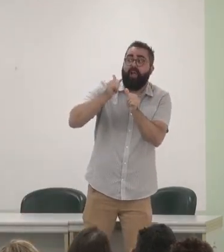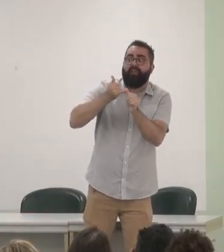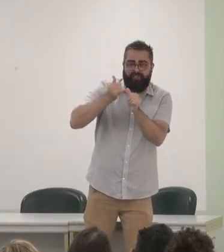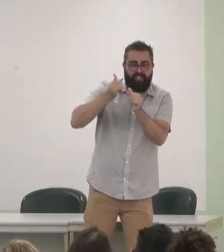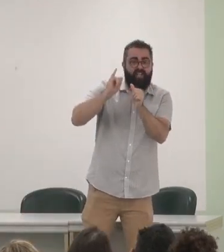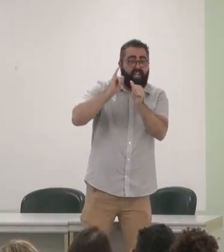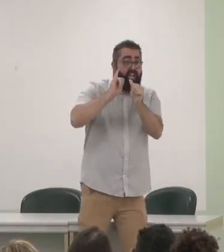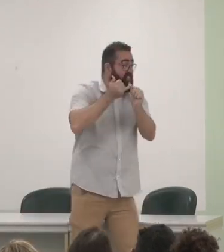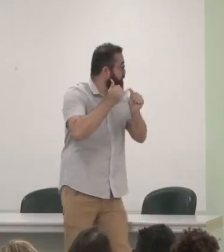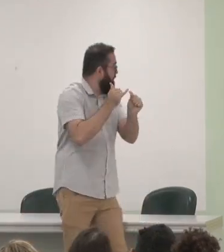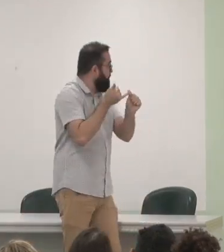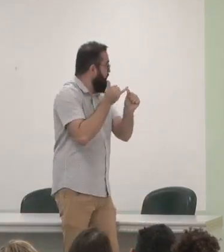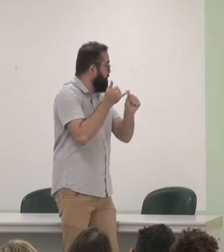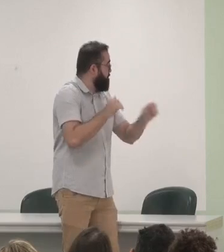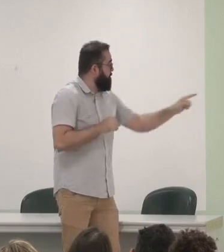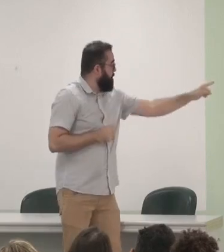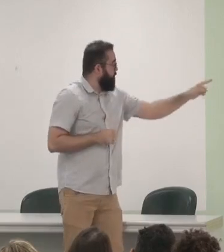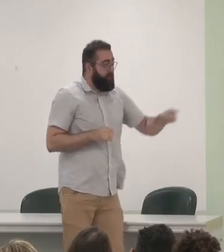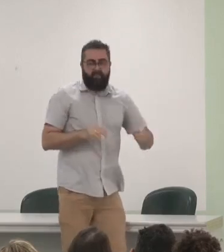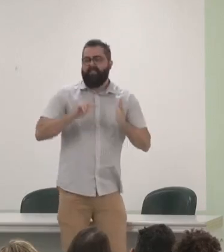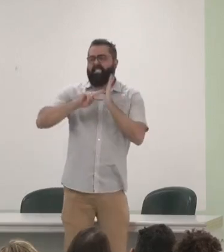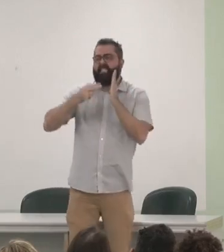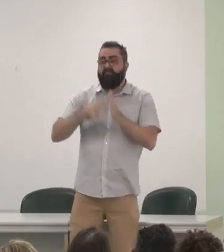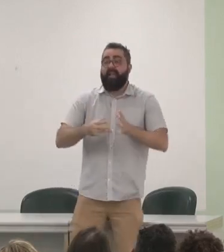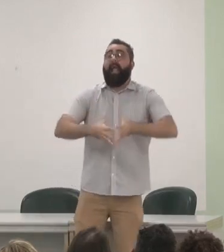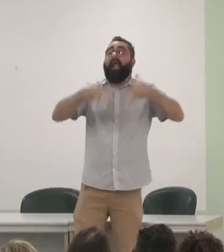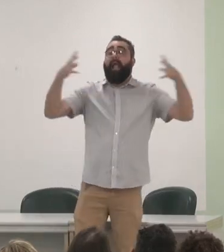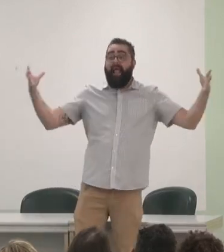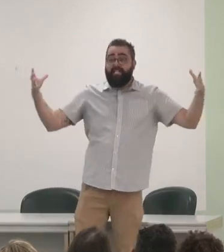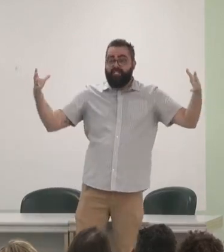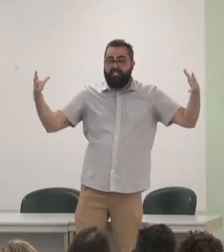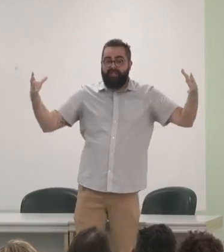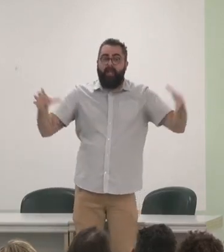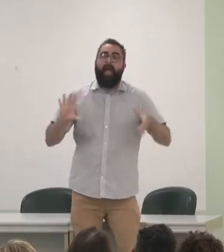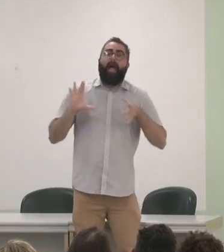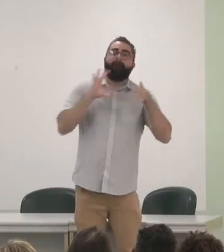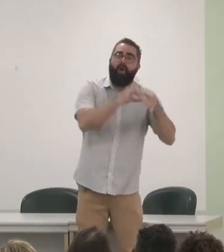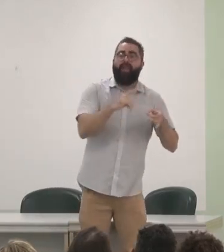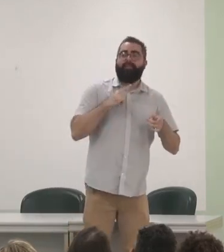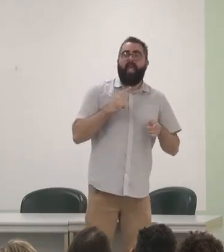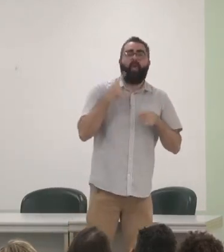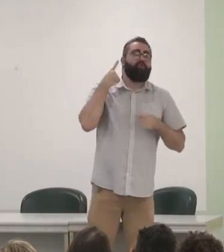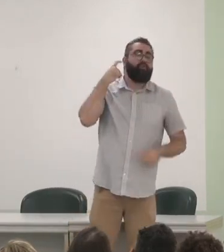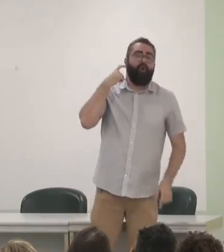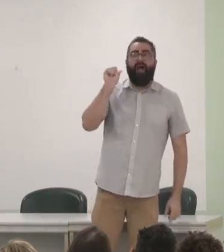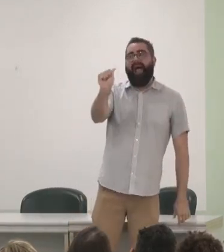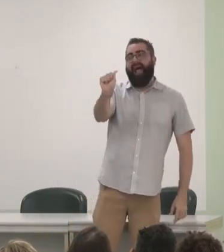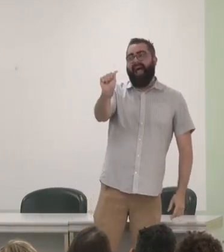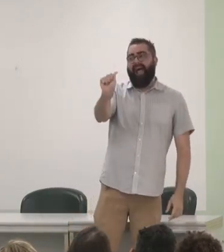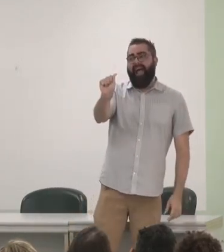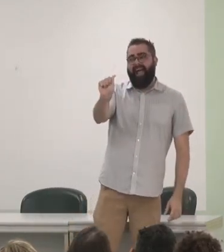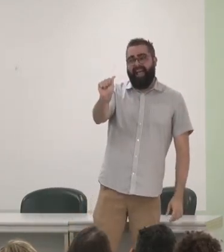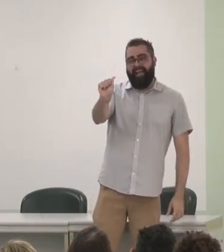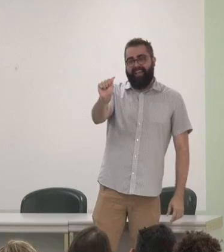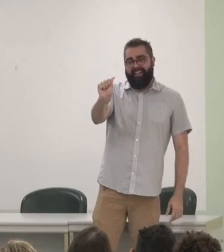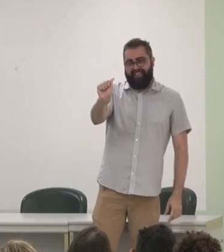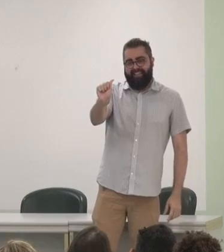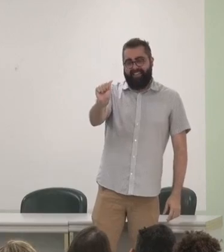eles coletaram vários adjetivos que dizem respeito às coisas que são grandes e que utilizam